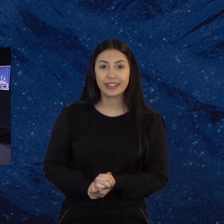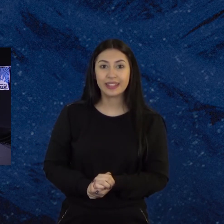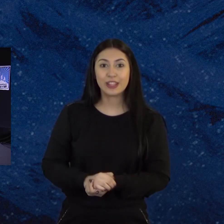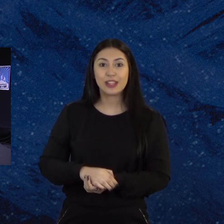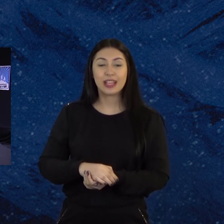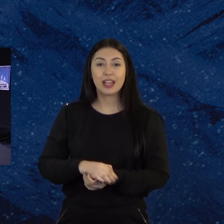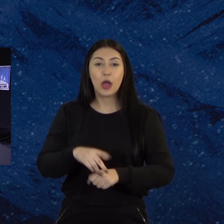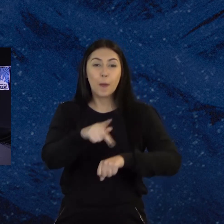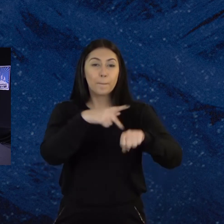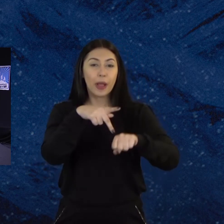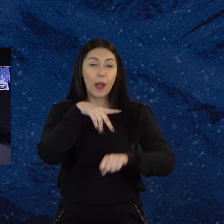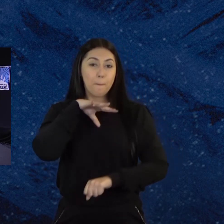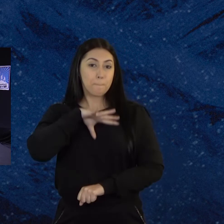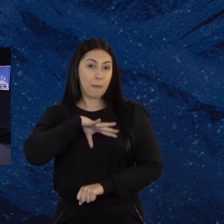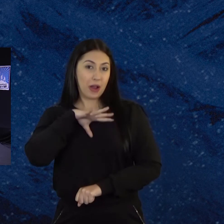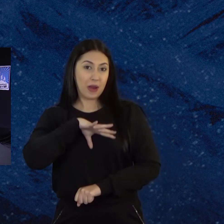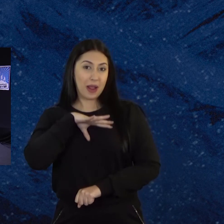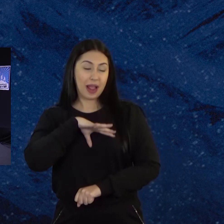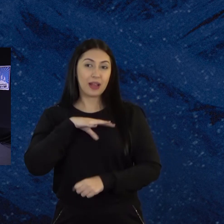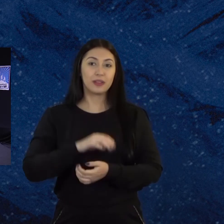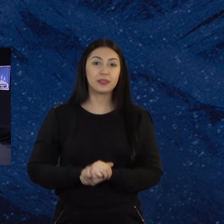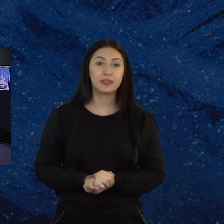Portugal, o Josman e a Gabi.